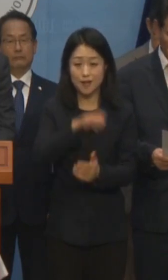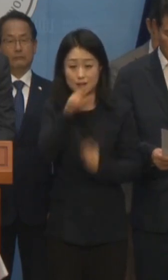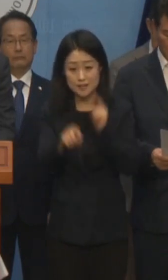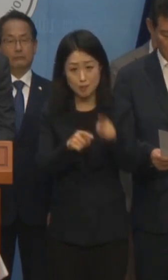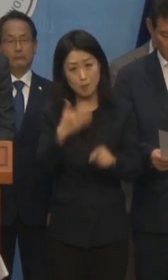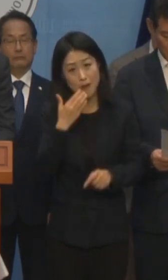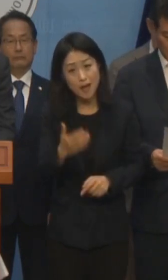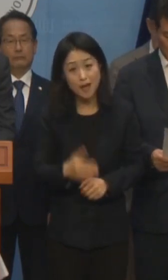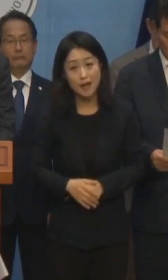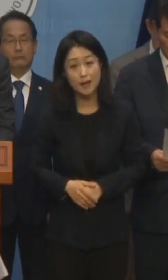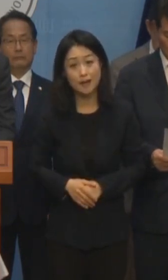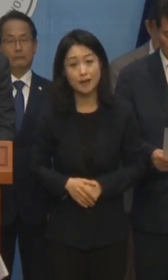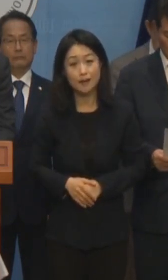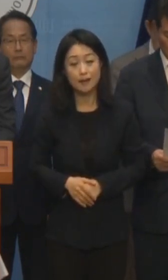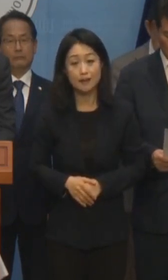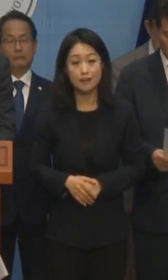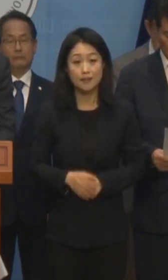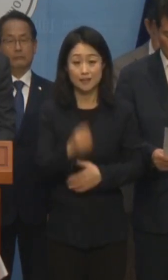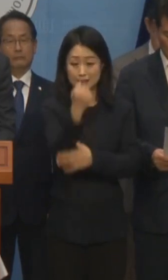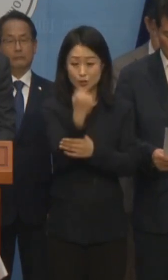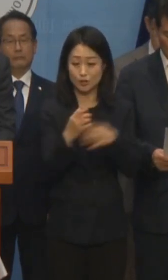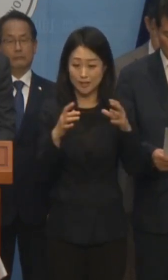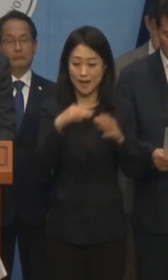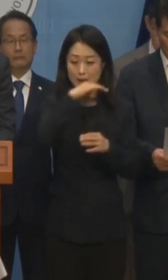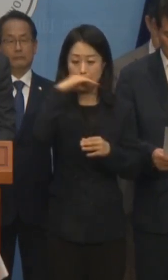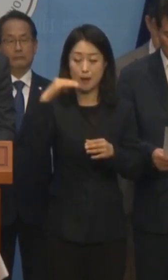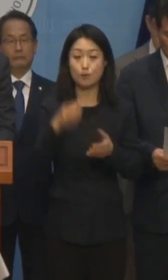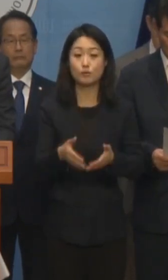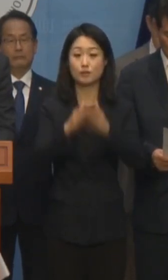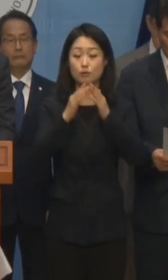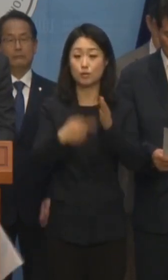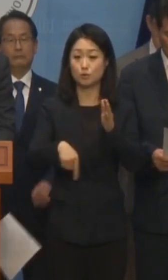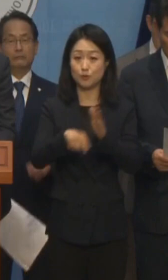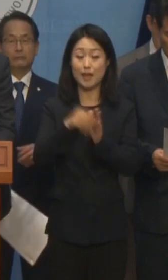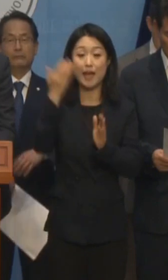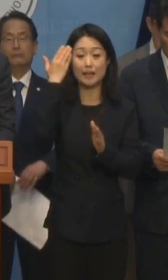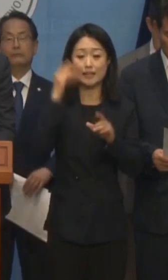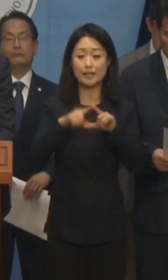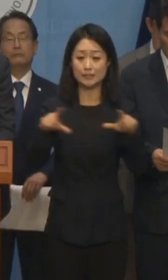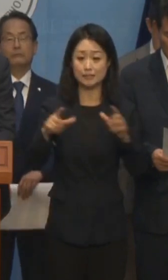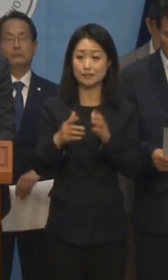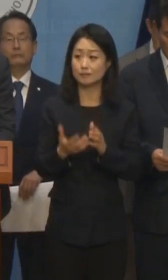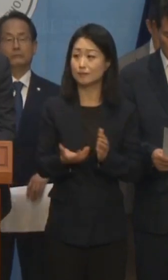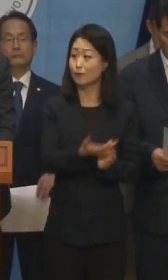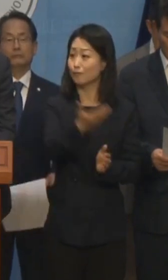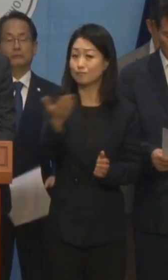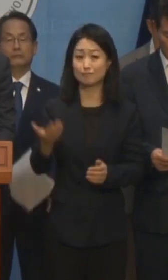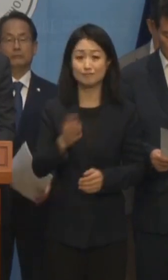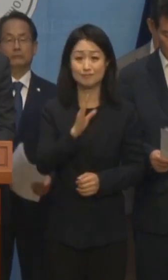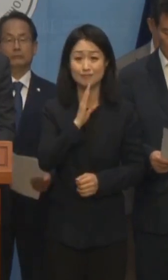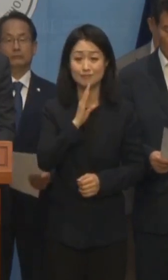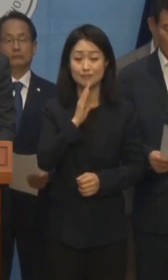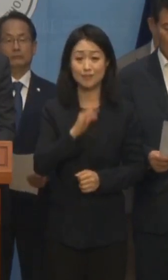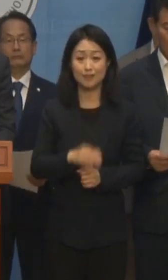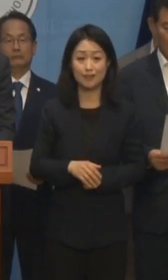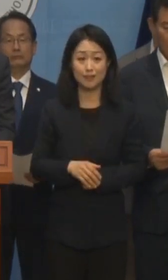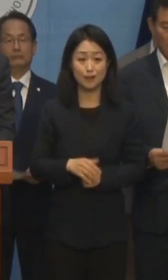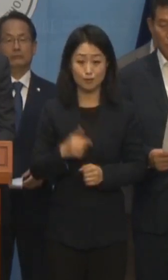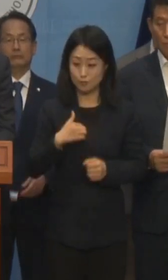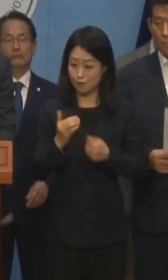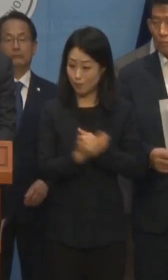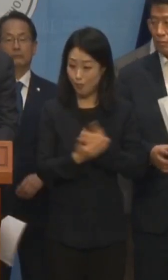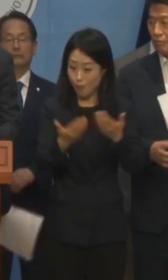있겠는가? 썩은 나라를 바로 세우라는 건전한 상식을 가진 국민은 어디에서 보호받을